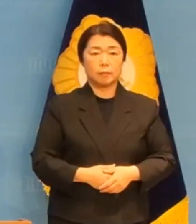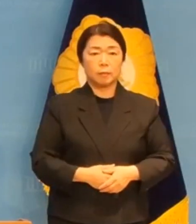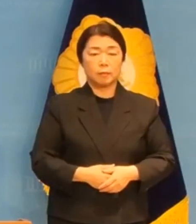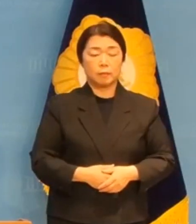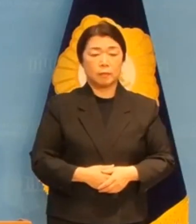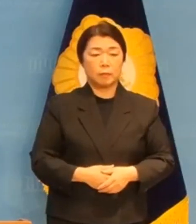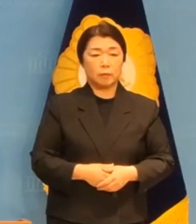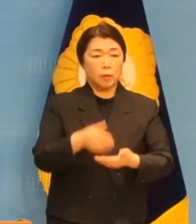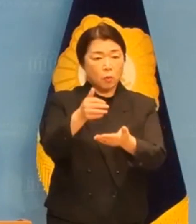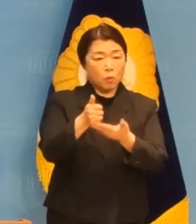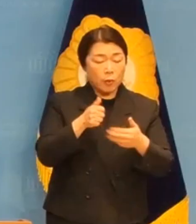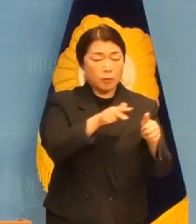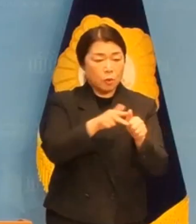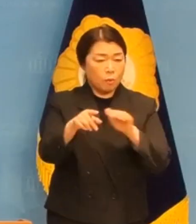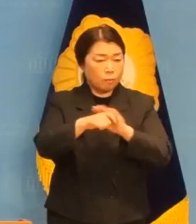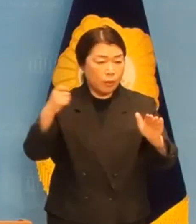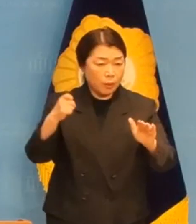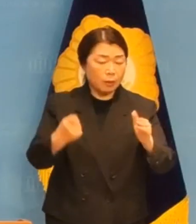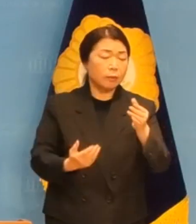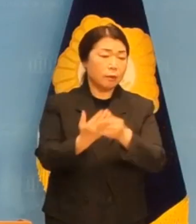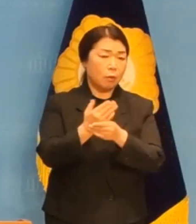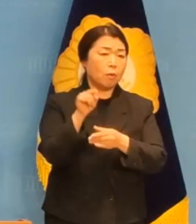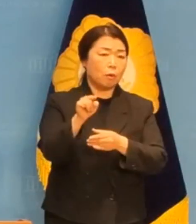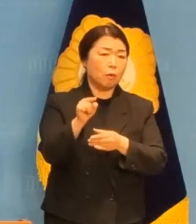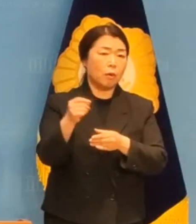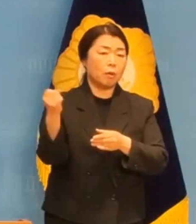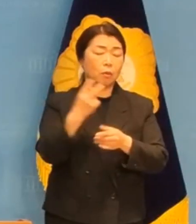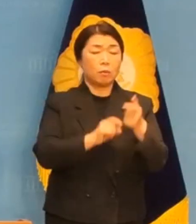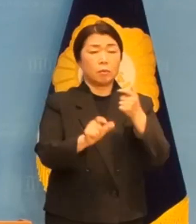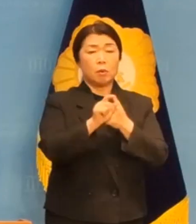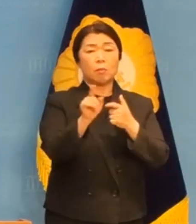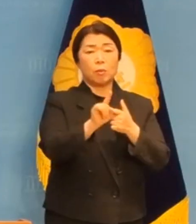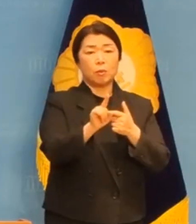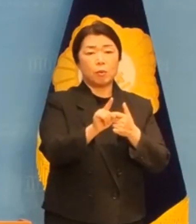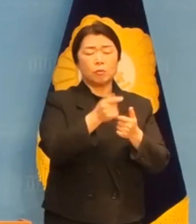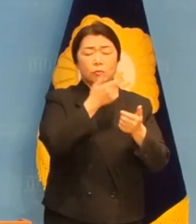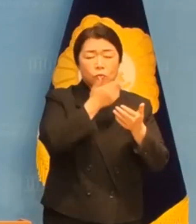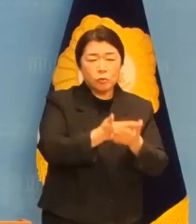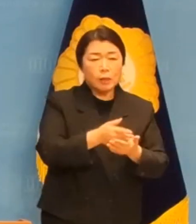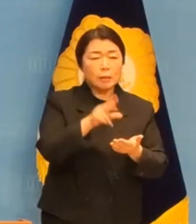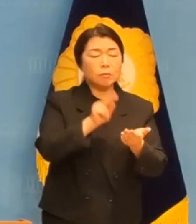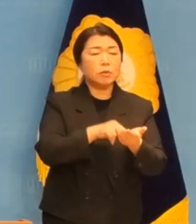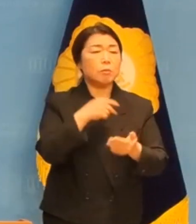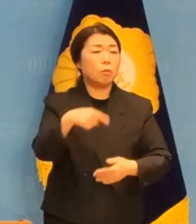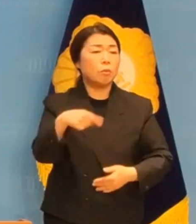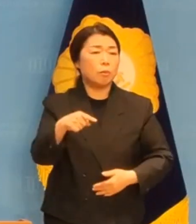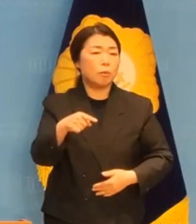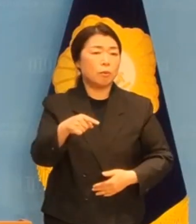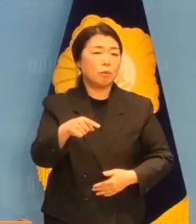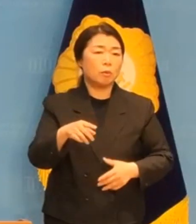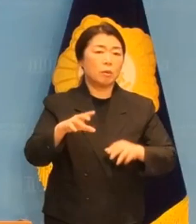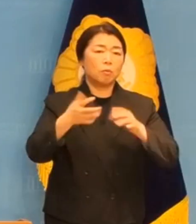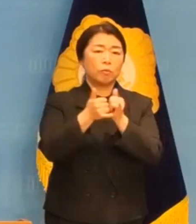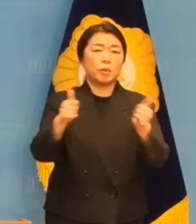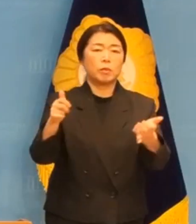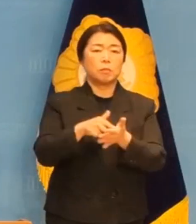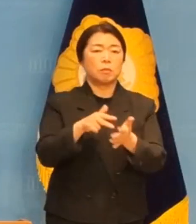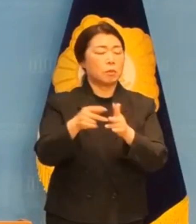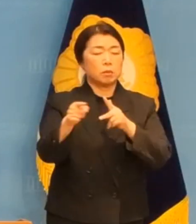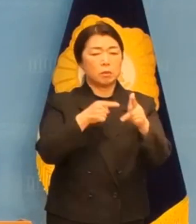고객정보 유출이라는 국가적 참사보다 중요한 비즈니스 일정이 무엇인지 국민들은 납득할 수